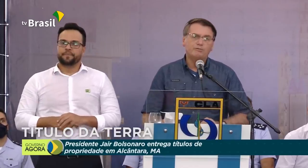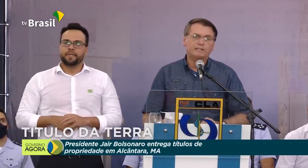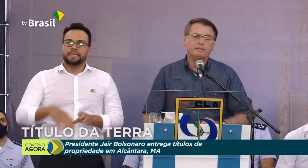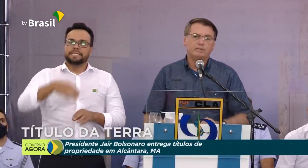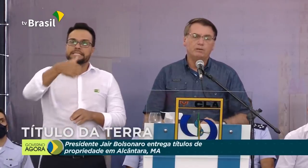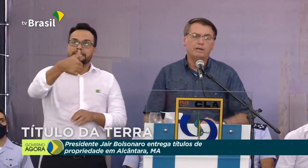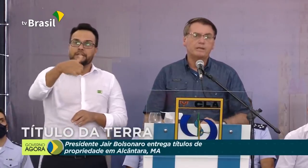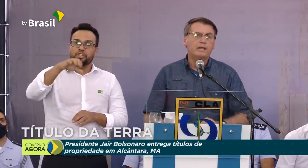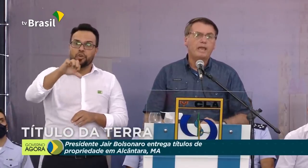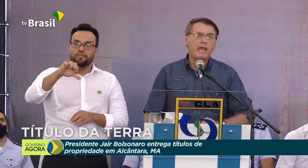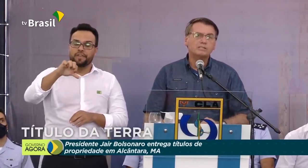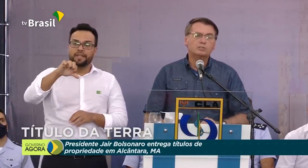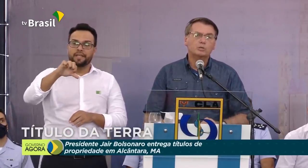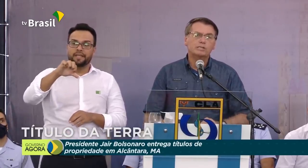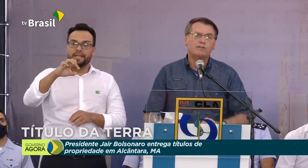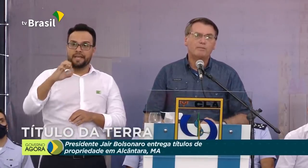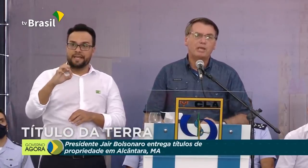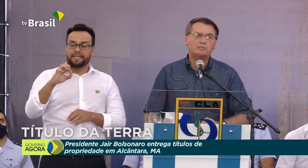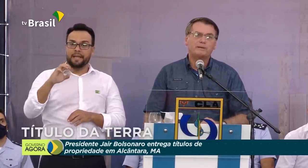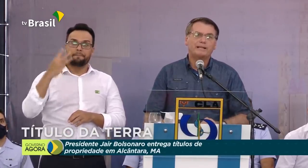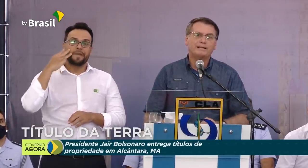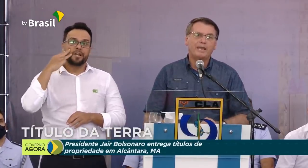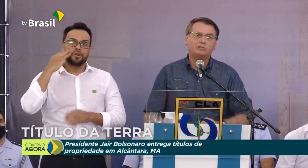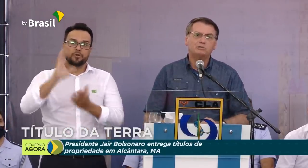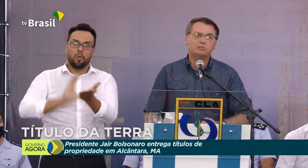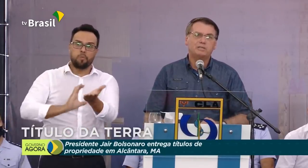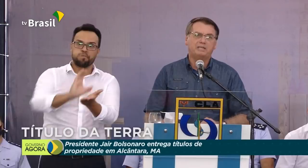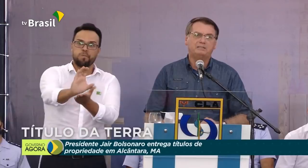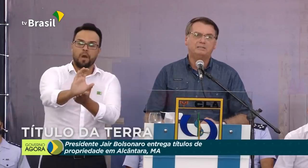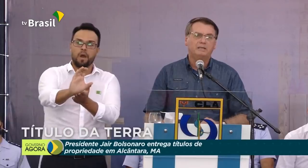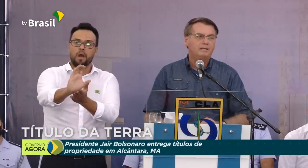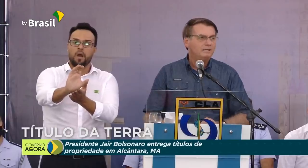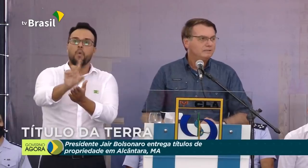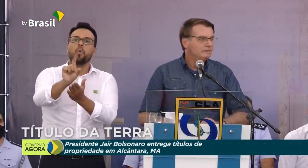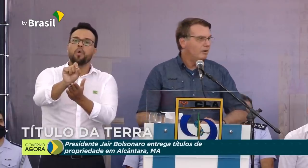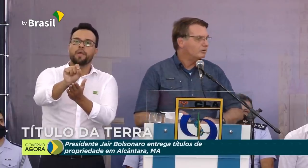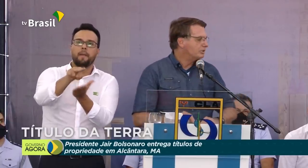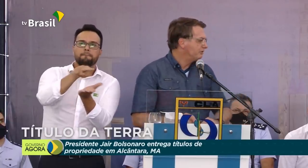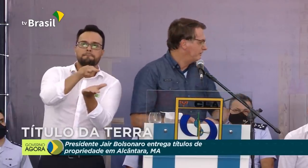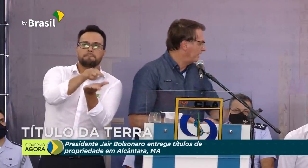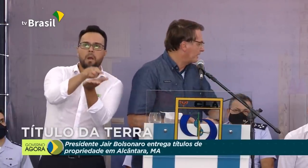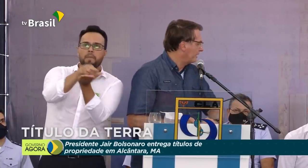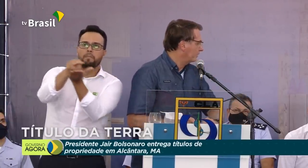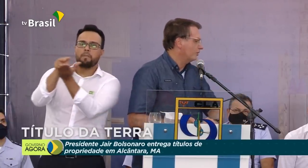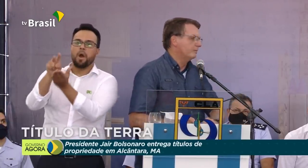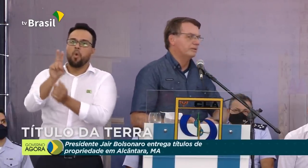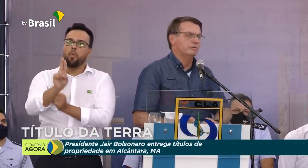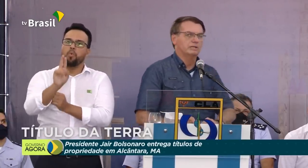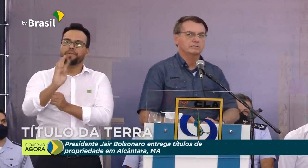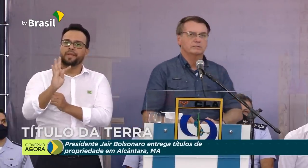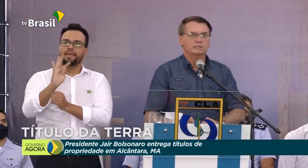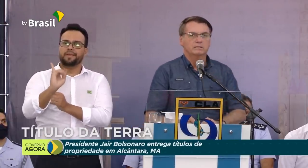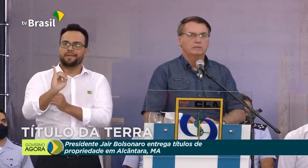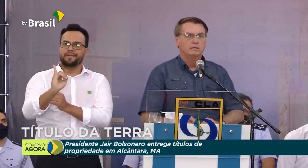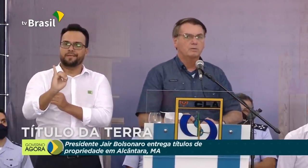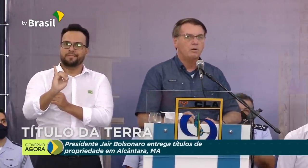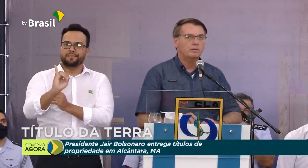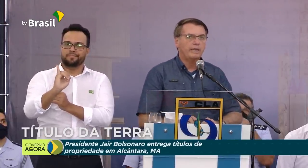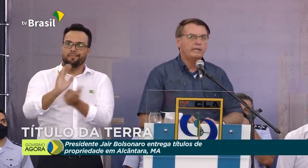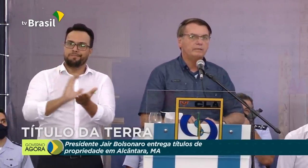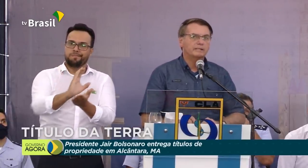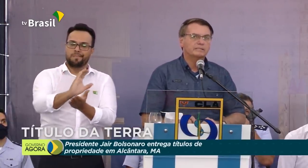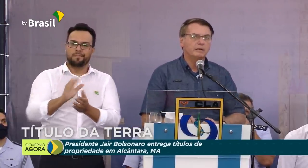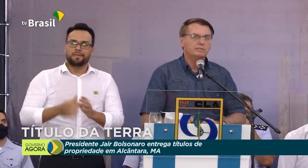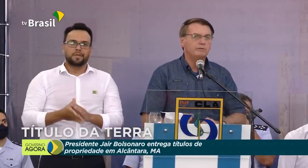190 milhões exclusivamente para leitos de UTI. Não justifica, senador Roberto Rocha,